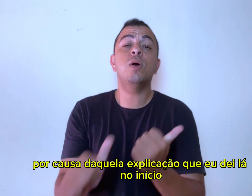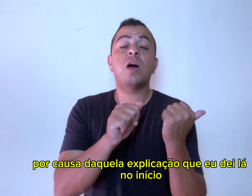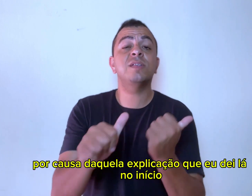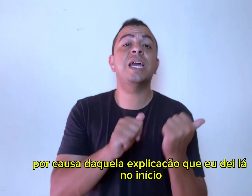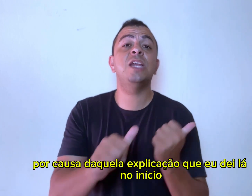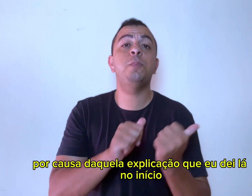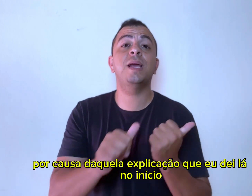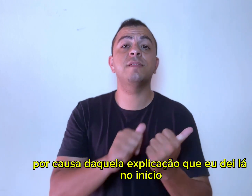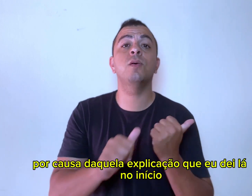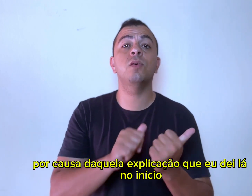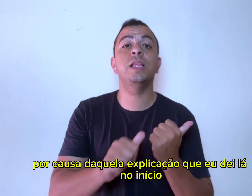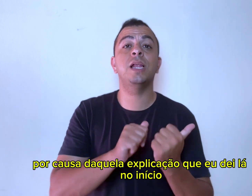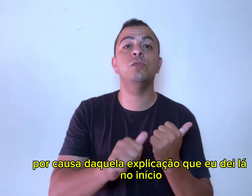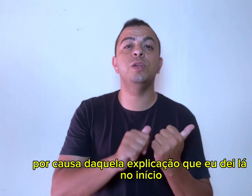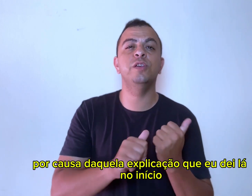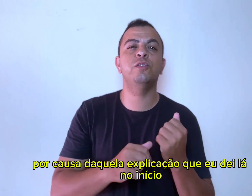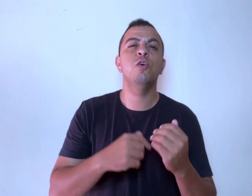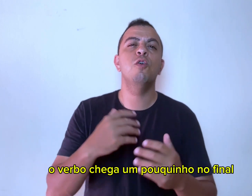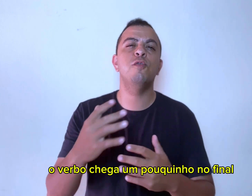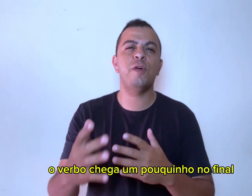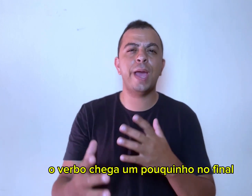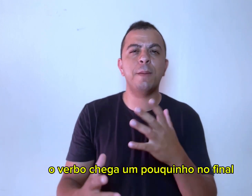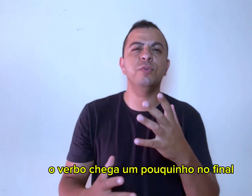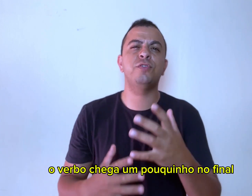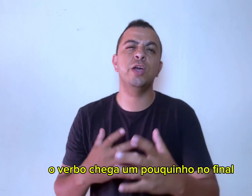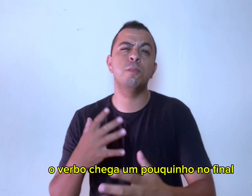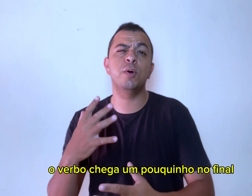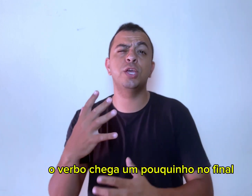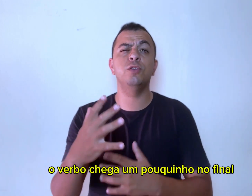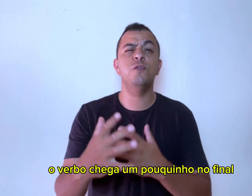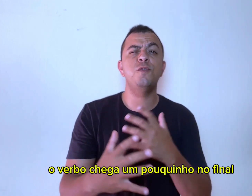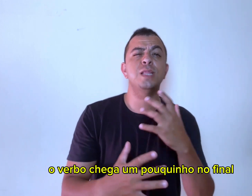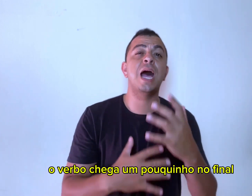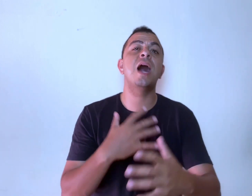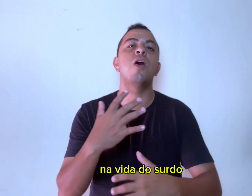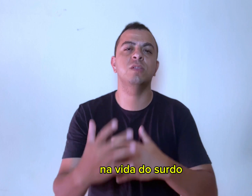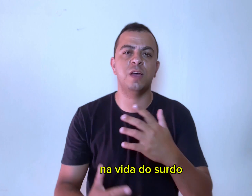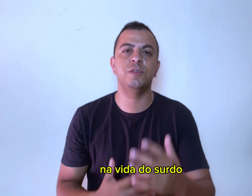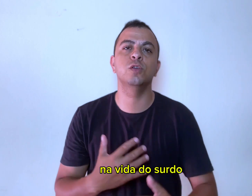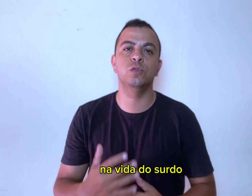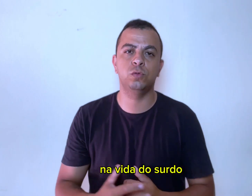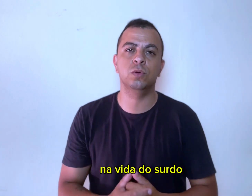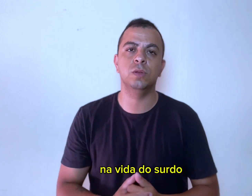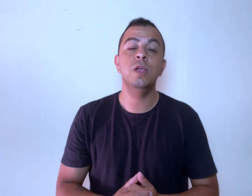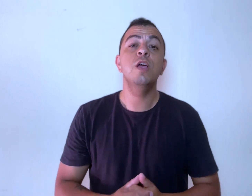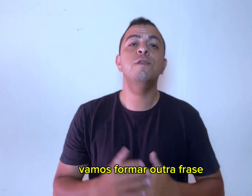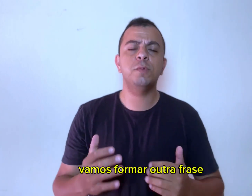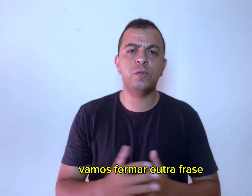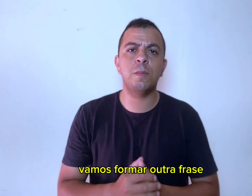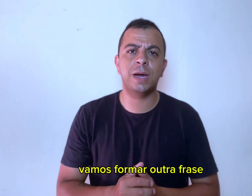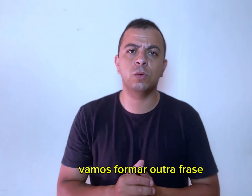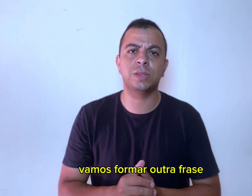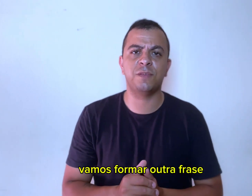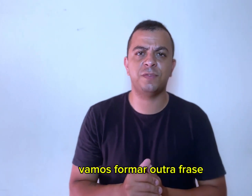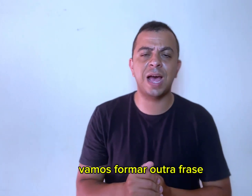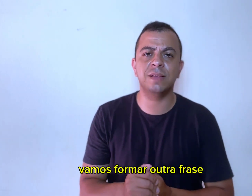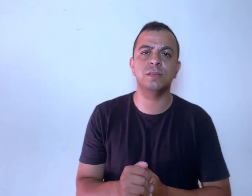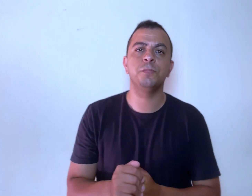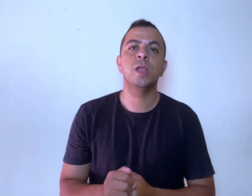causa daquela explicação que eu dei lá no início. O verbo chega um pouquinho no final na vida do surdo. Vamos formar outra frase?